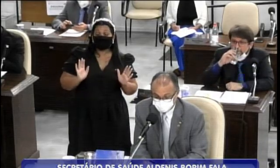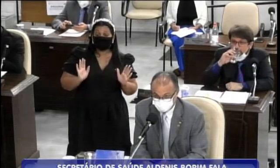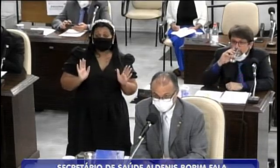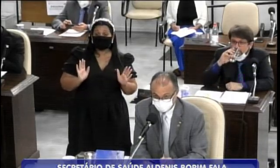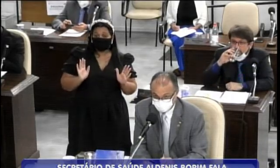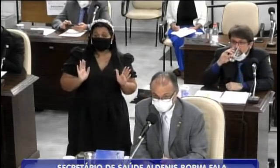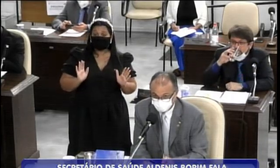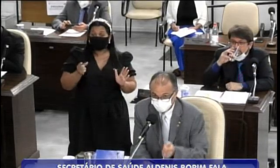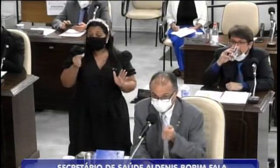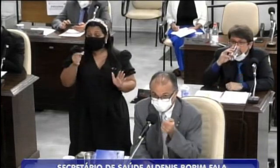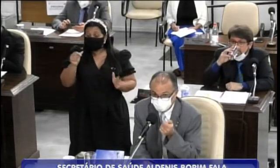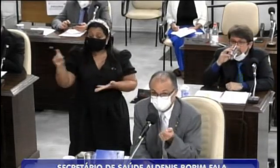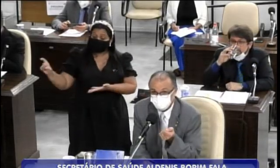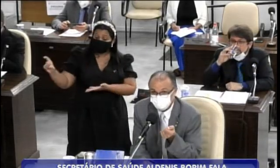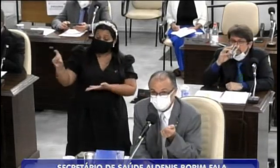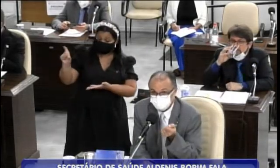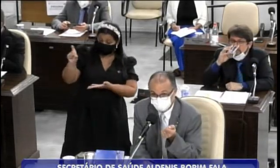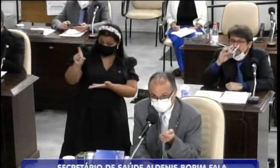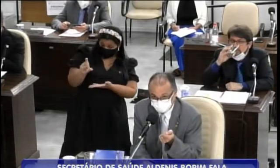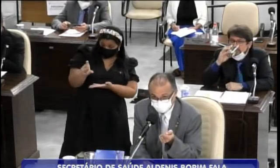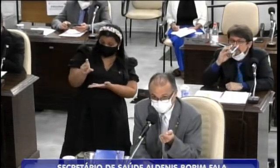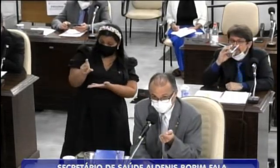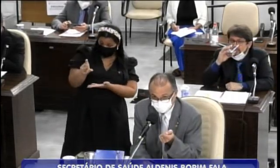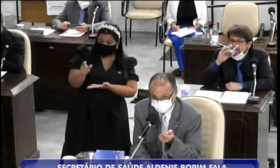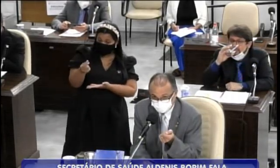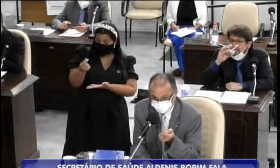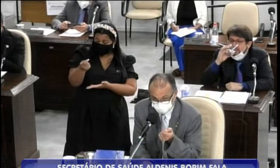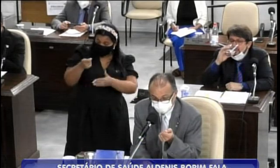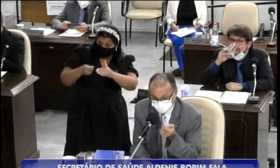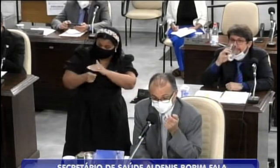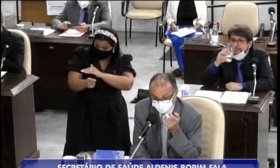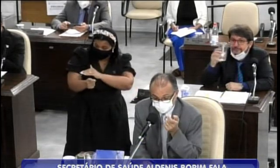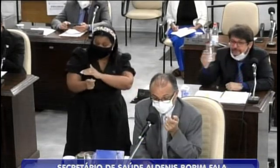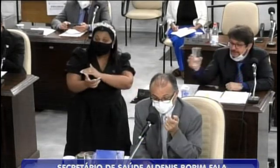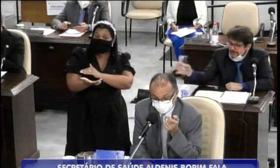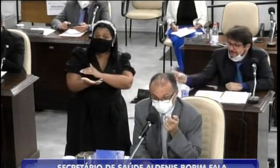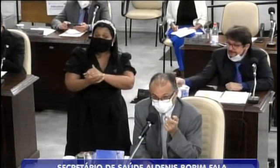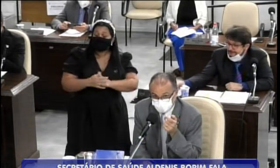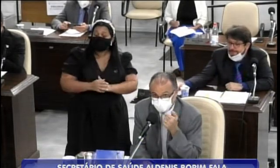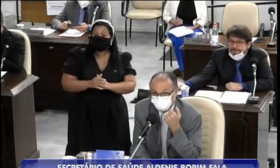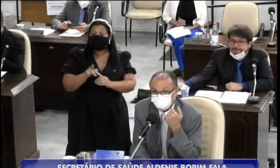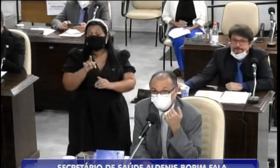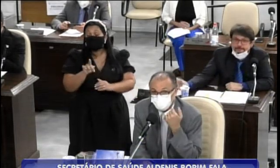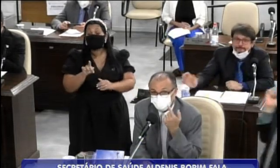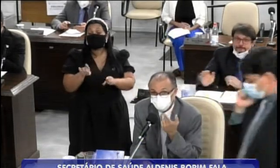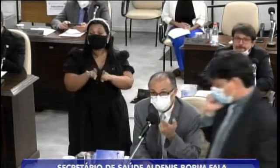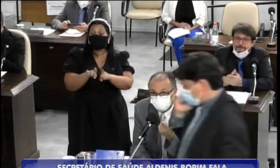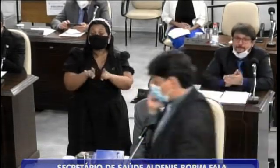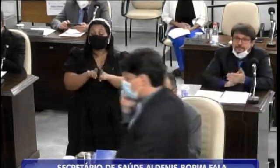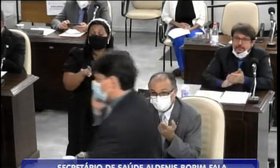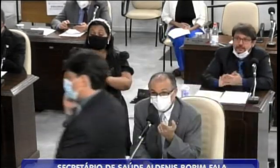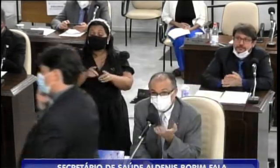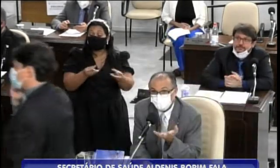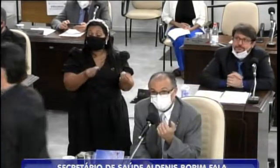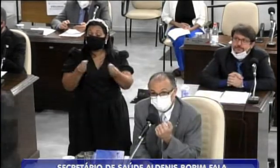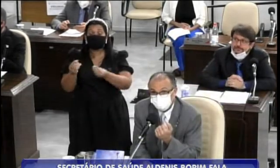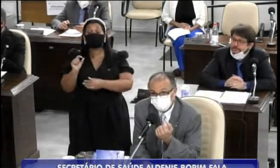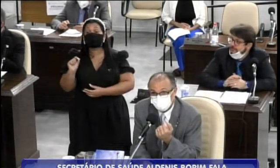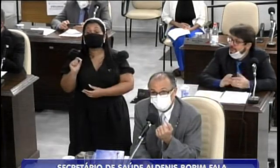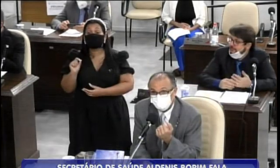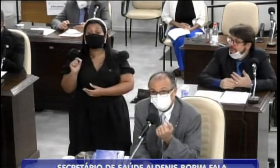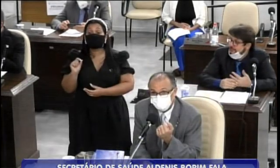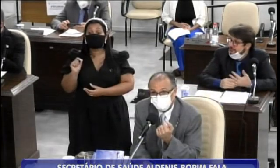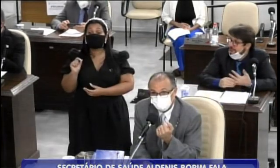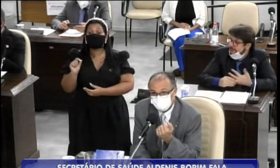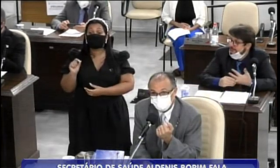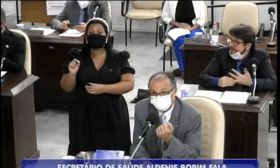está entrando com o dinheiro para investimento, tá? E a contrapartida é